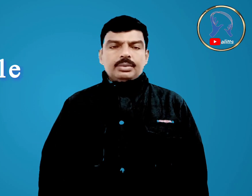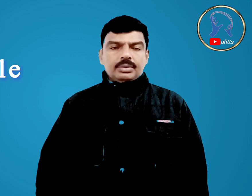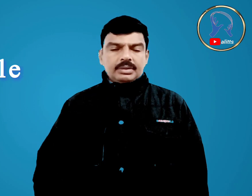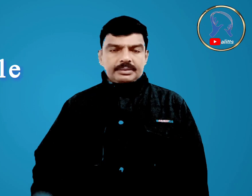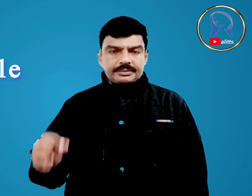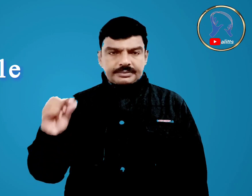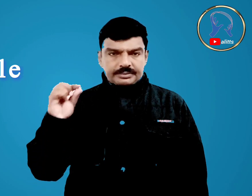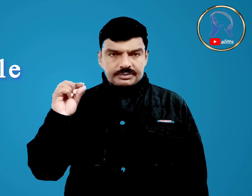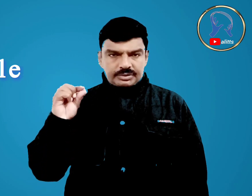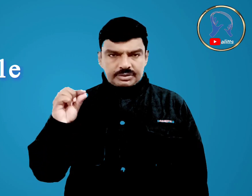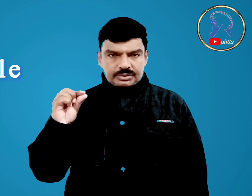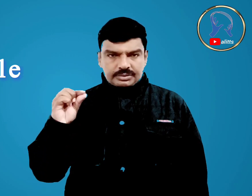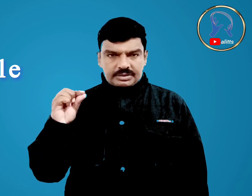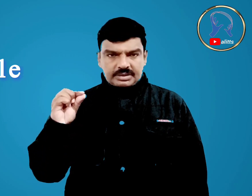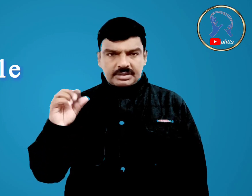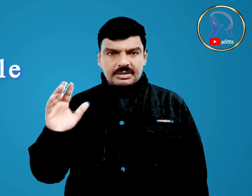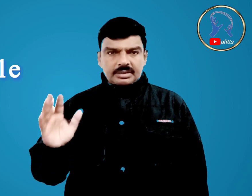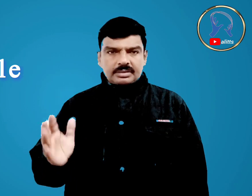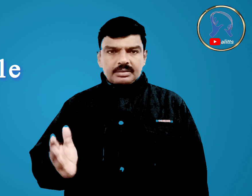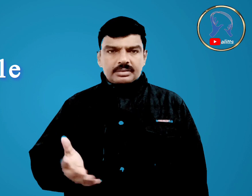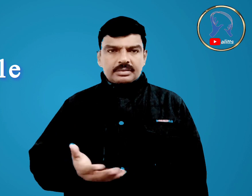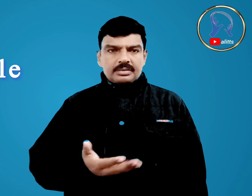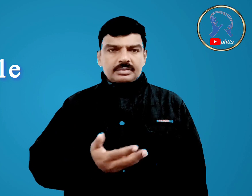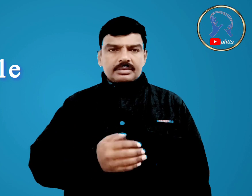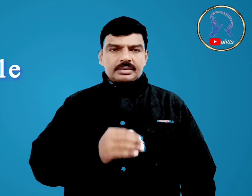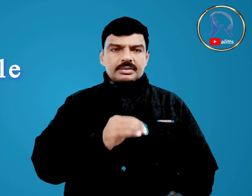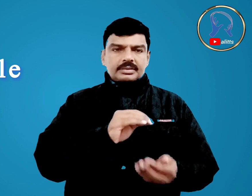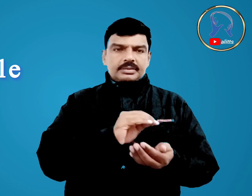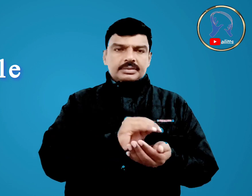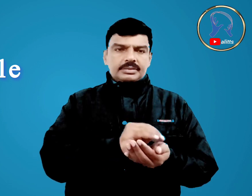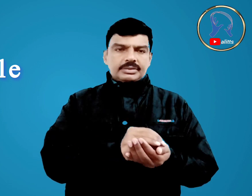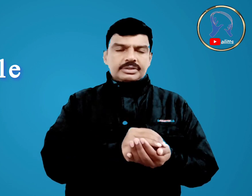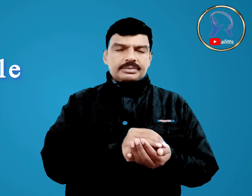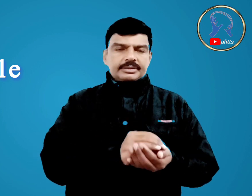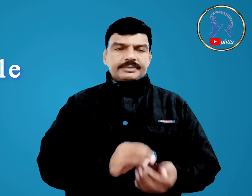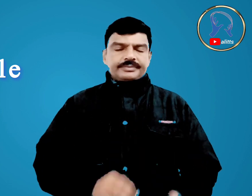मालिक्यूल छोटा और